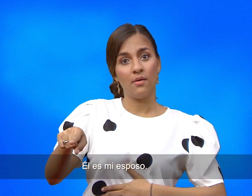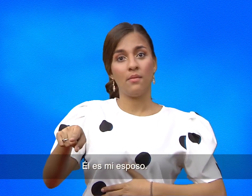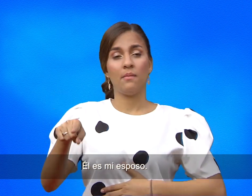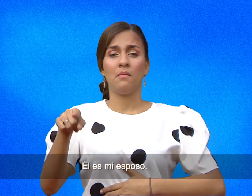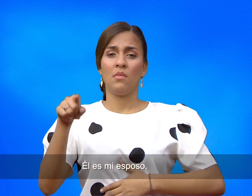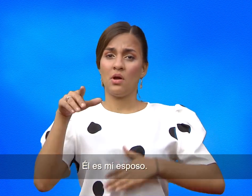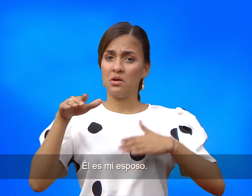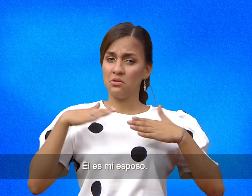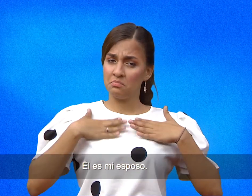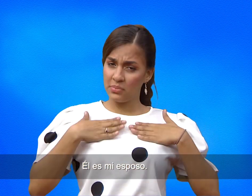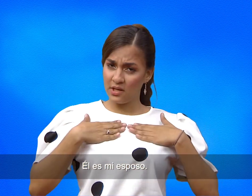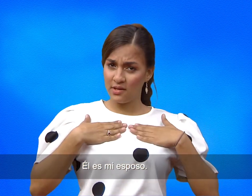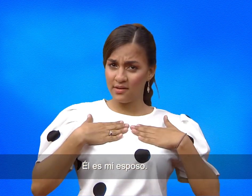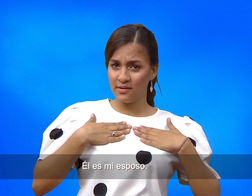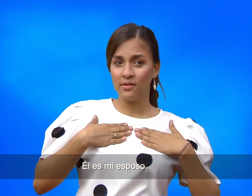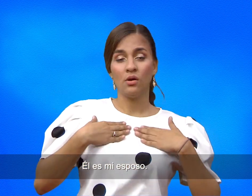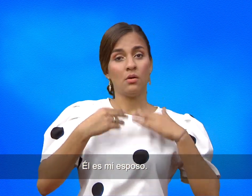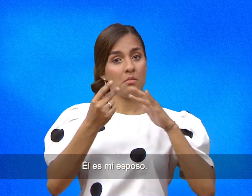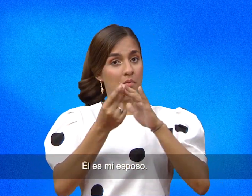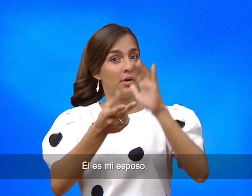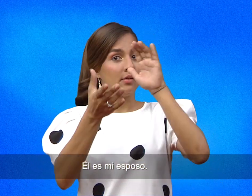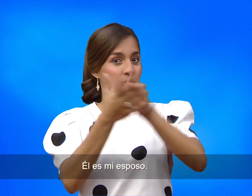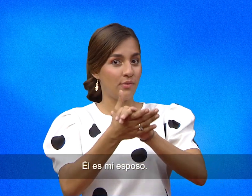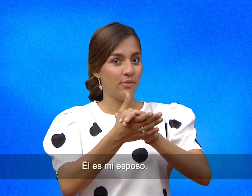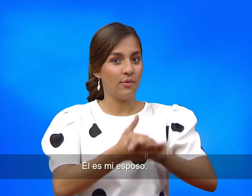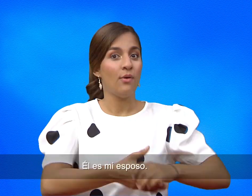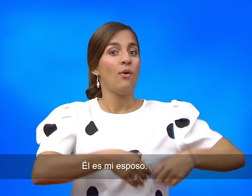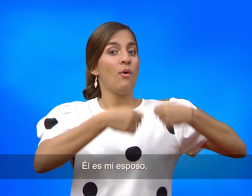Él es mi esposo.